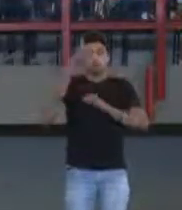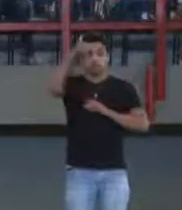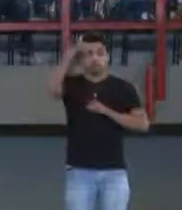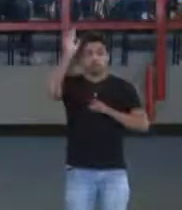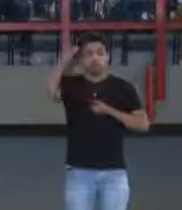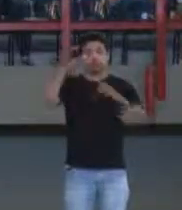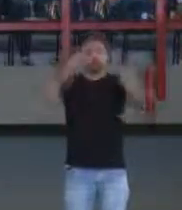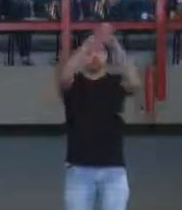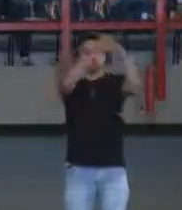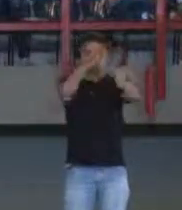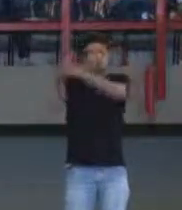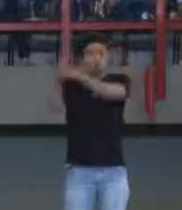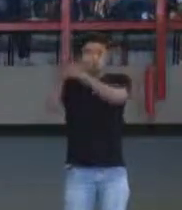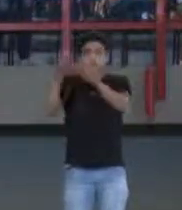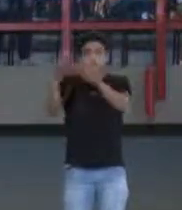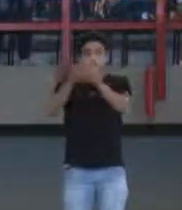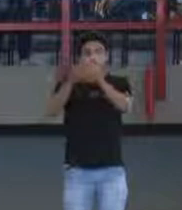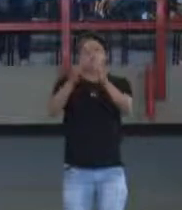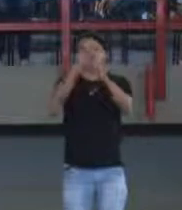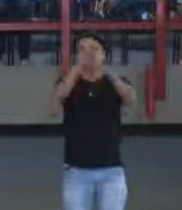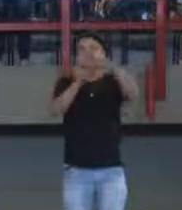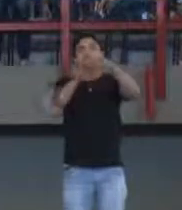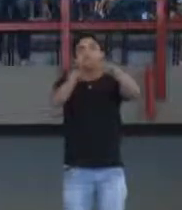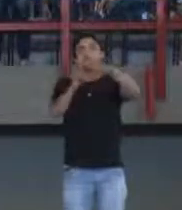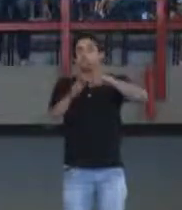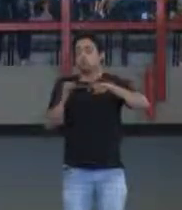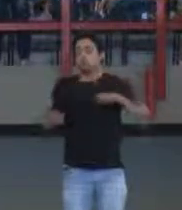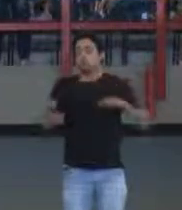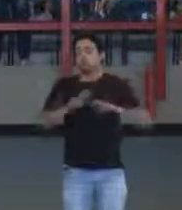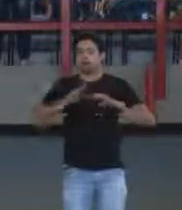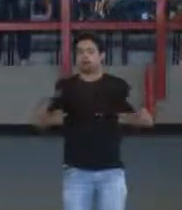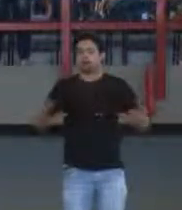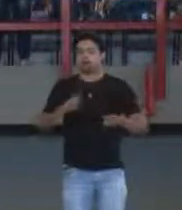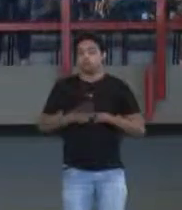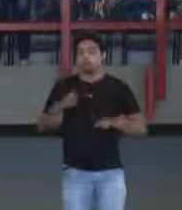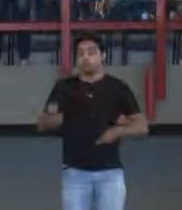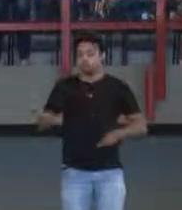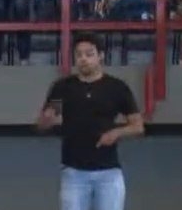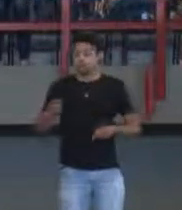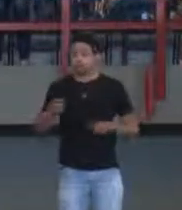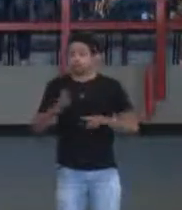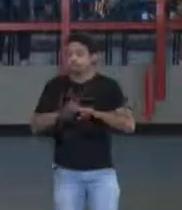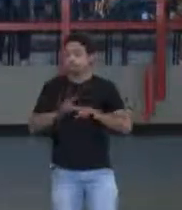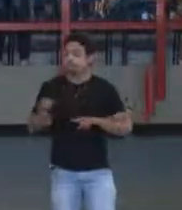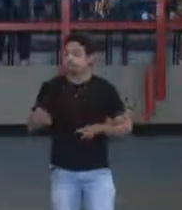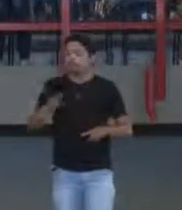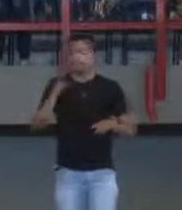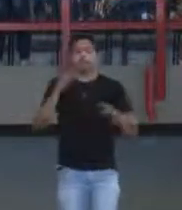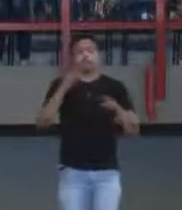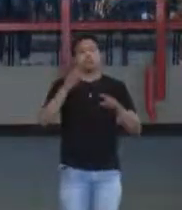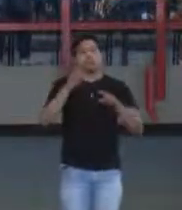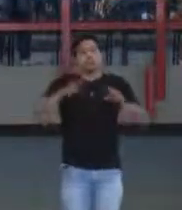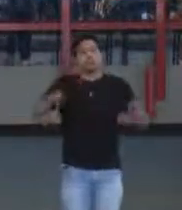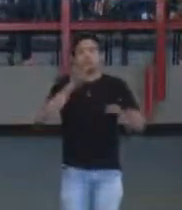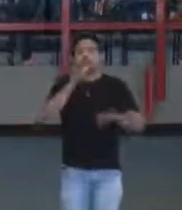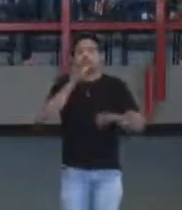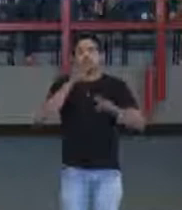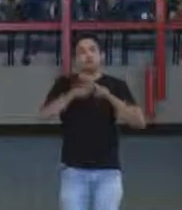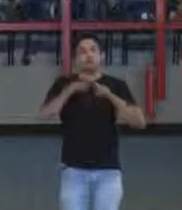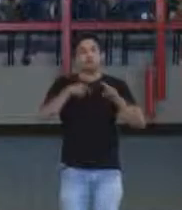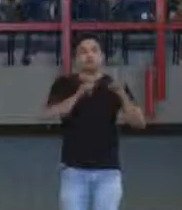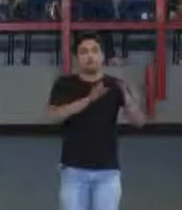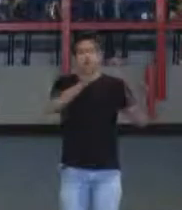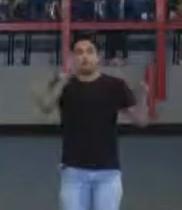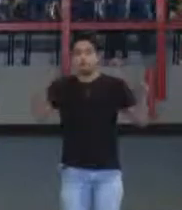só somei tudo e dividi, não foi isso? Por que essa média é diferente? Não é nem que ela é diferente, ela está representada de um